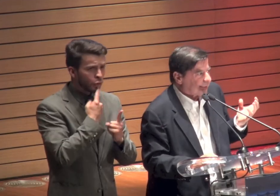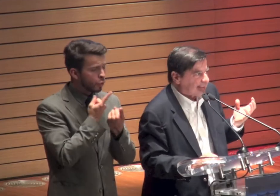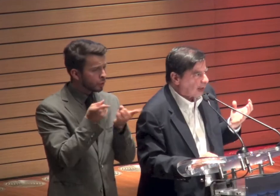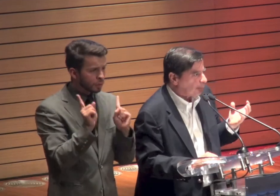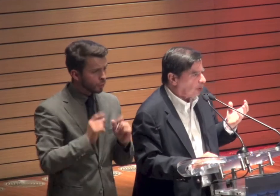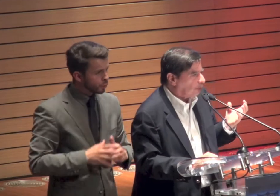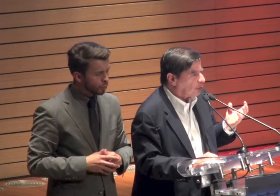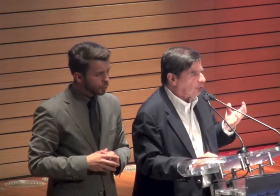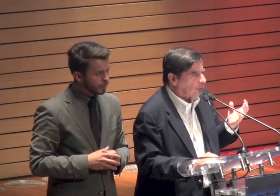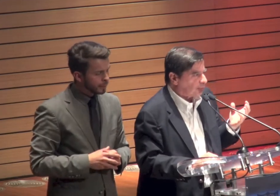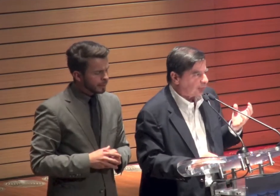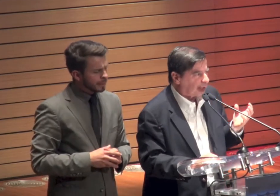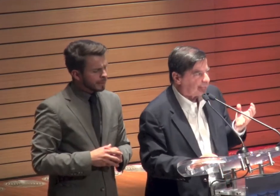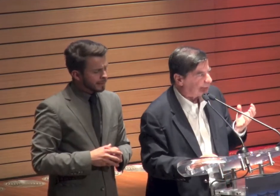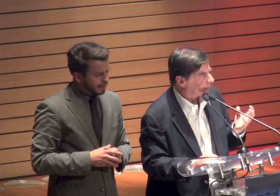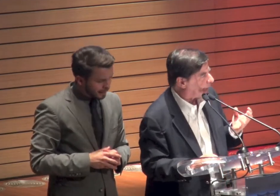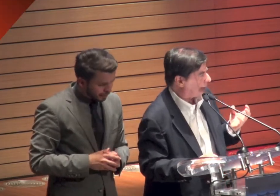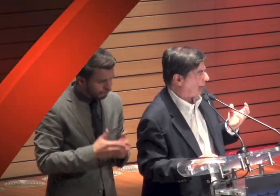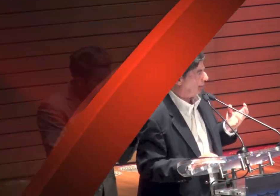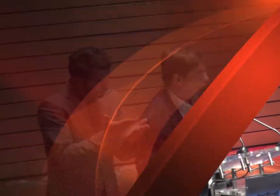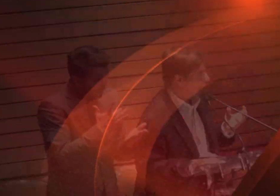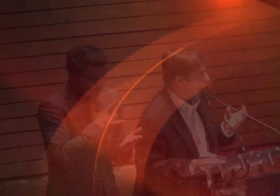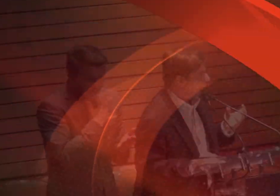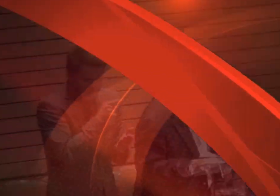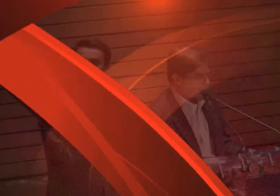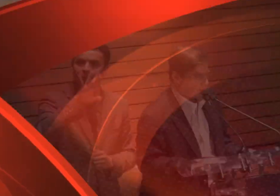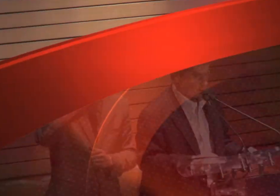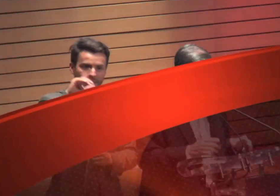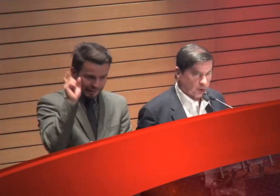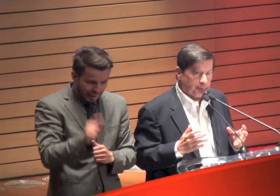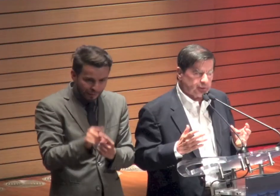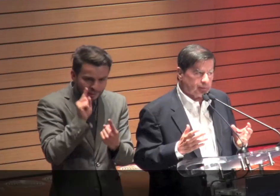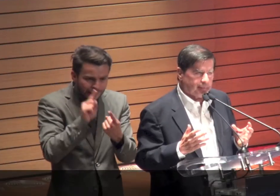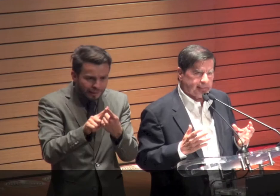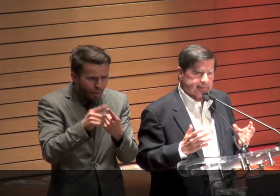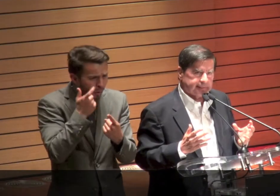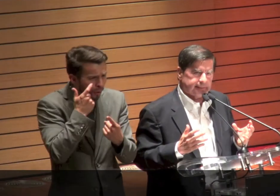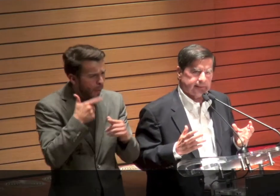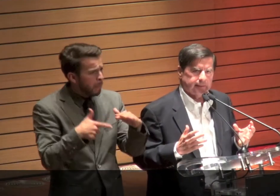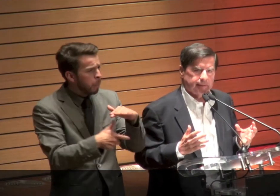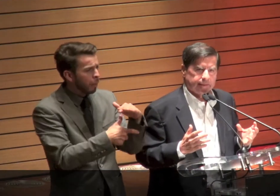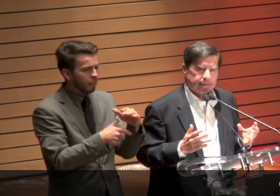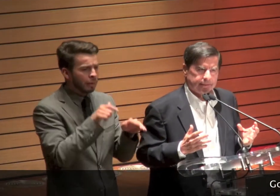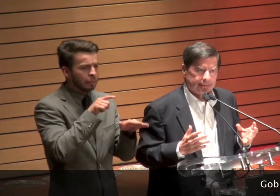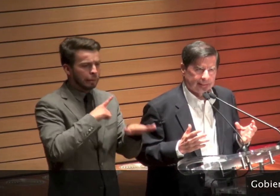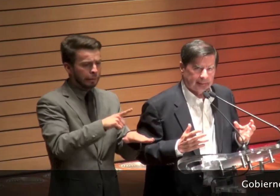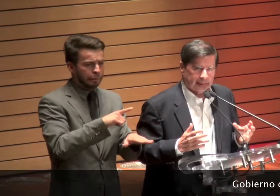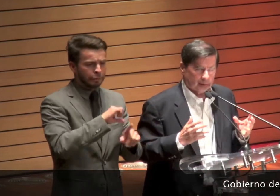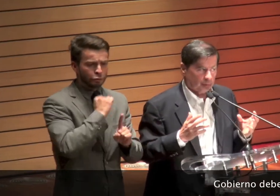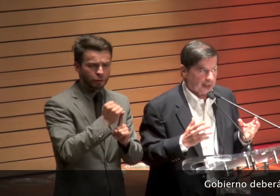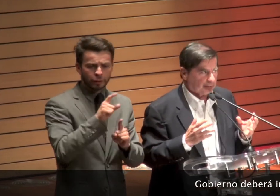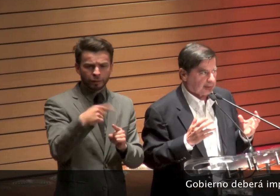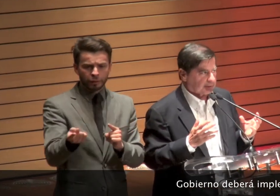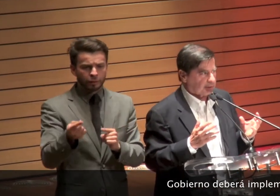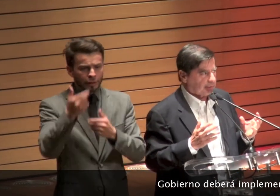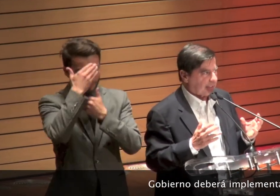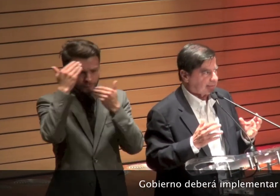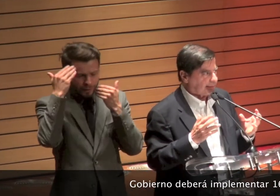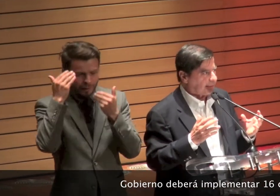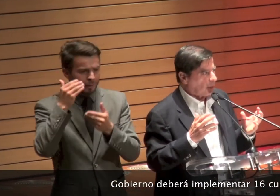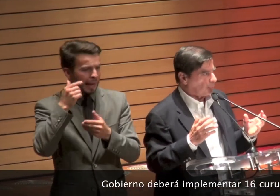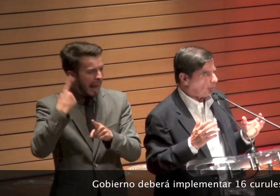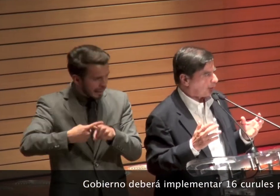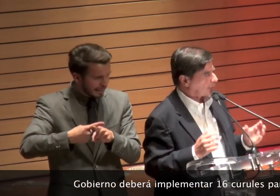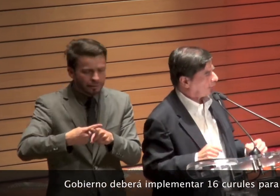Ese tiene que ser el propósito fundamental. Nos preocupa enormemente que el gobierno